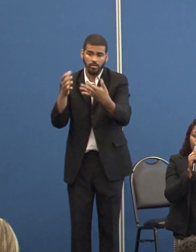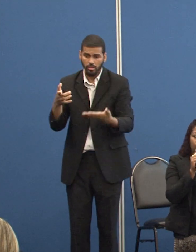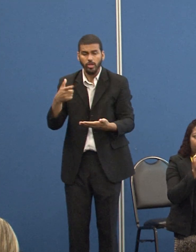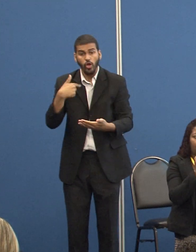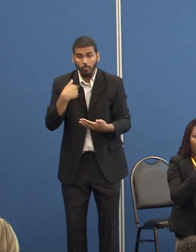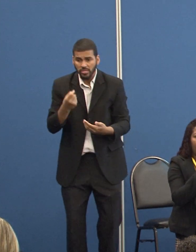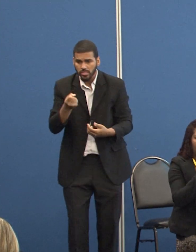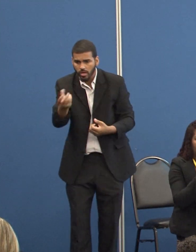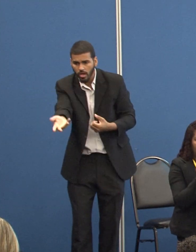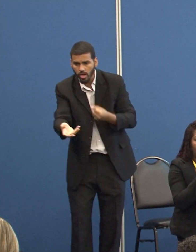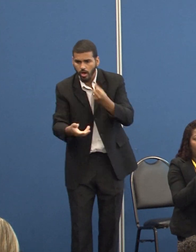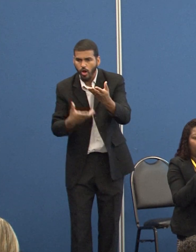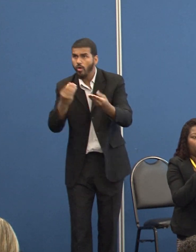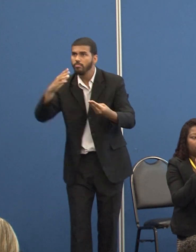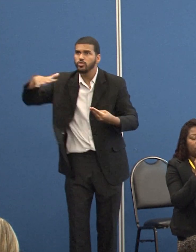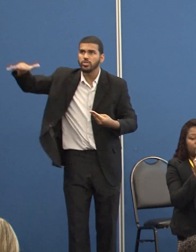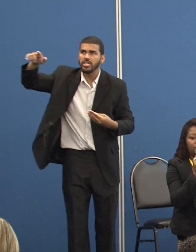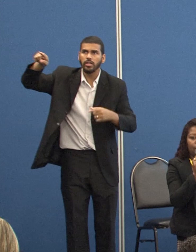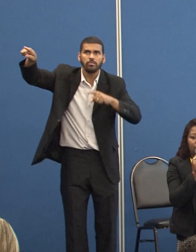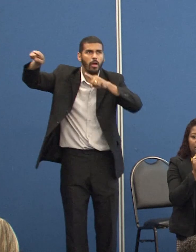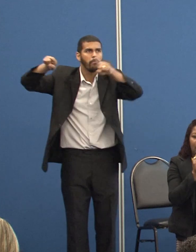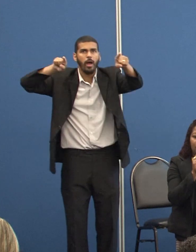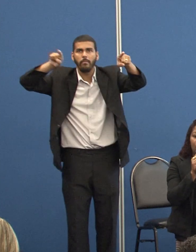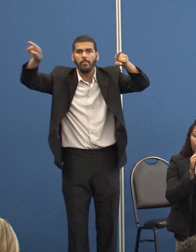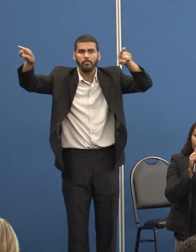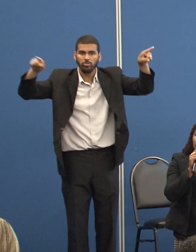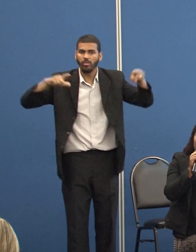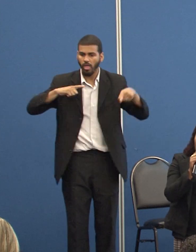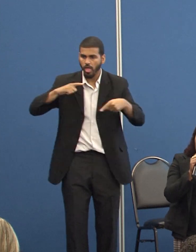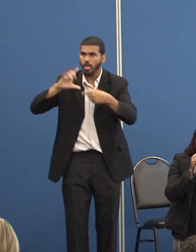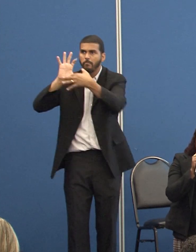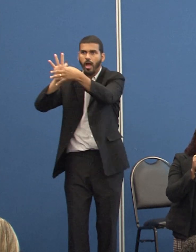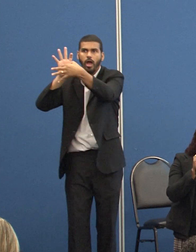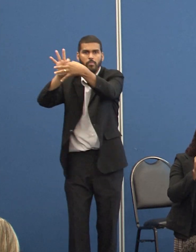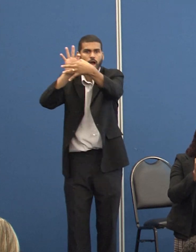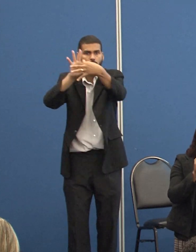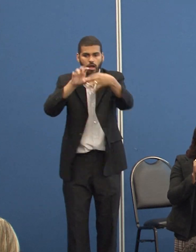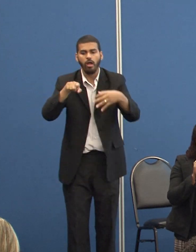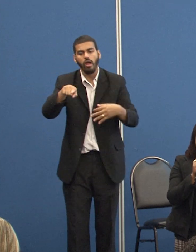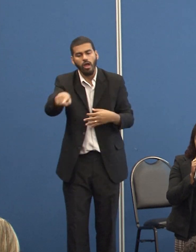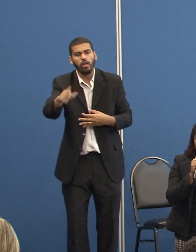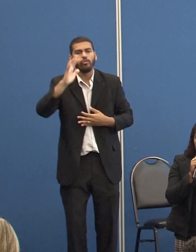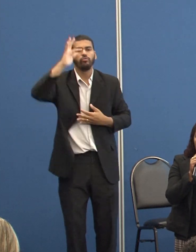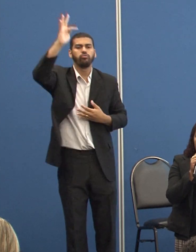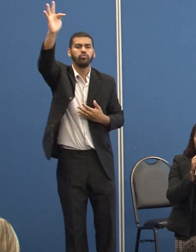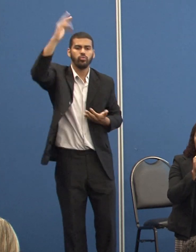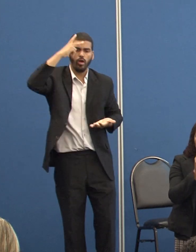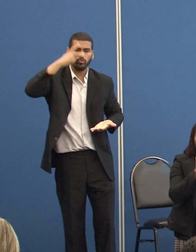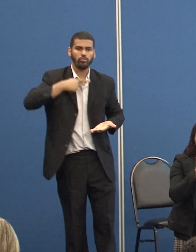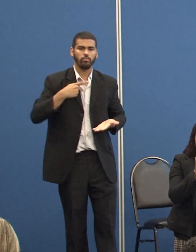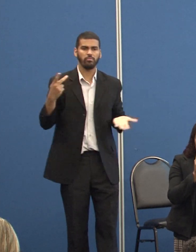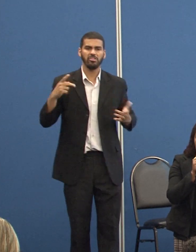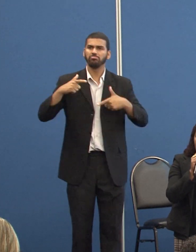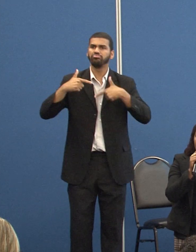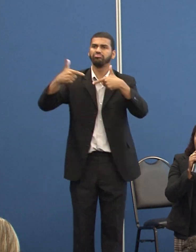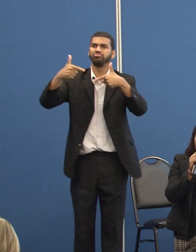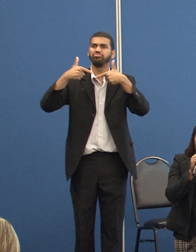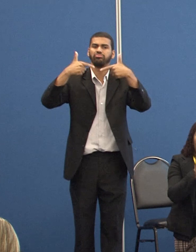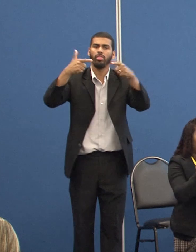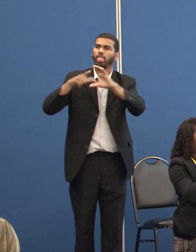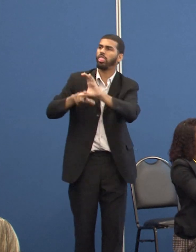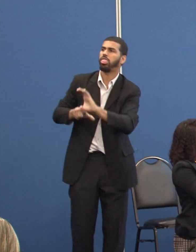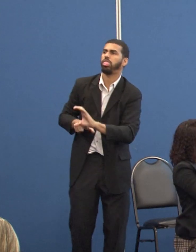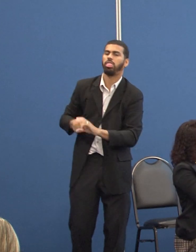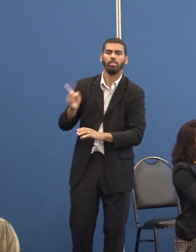preciso construir com ele um processo de ensino-aprendizagem que o traga a questão da autonomia. Em qualquer outro espaço que ele